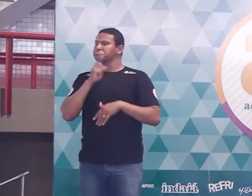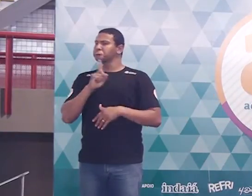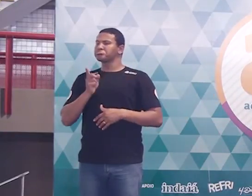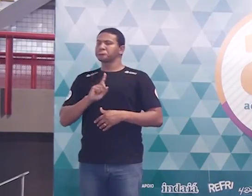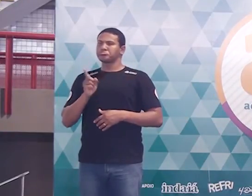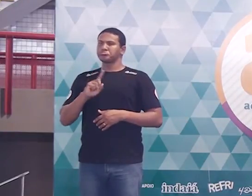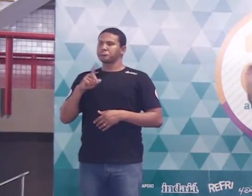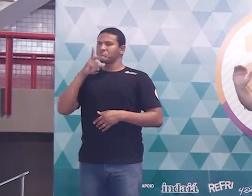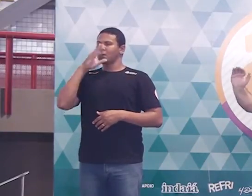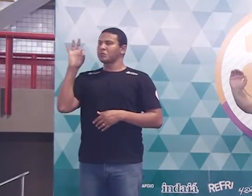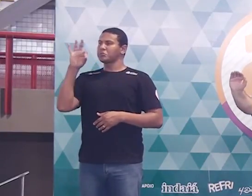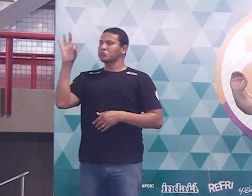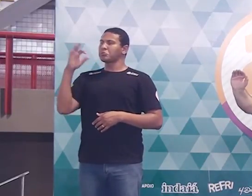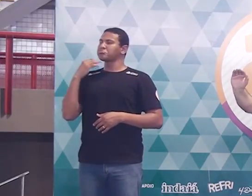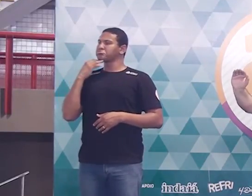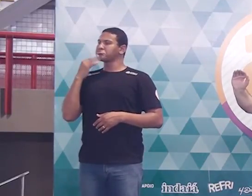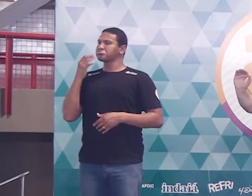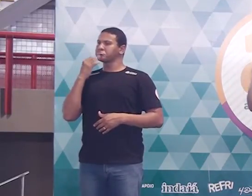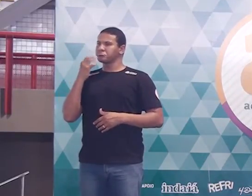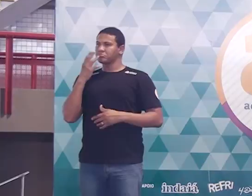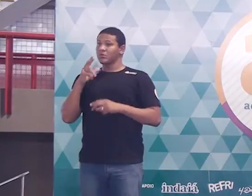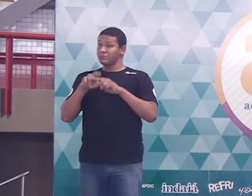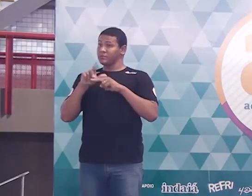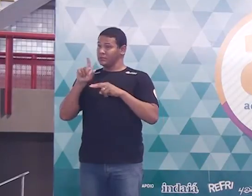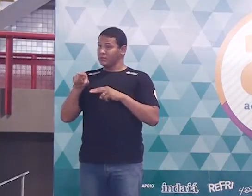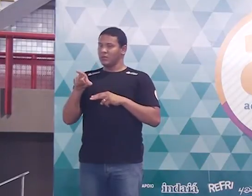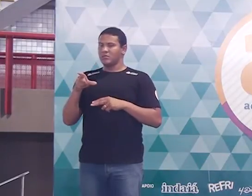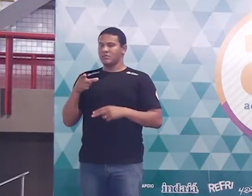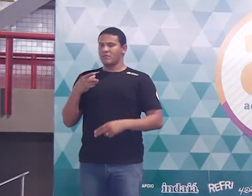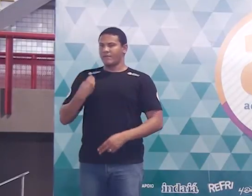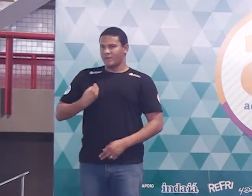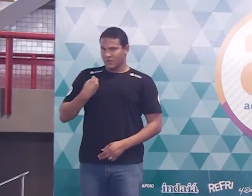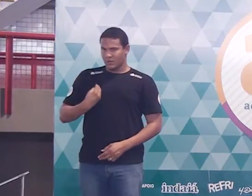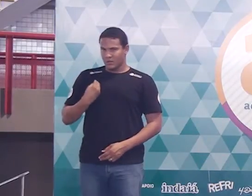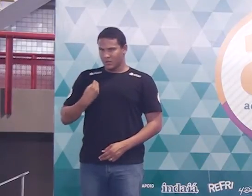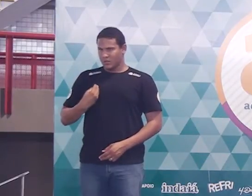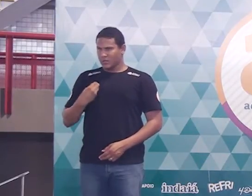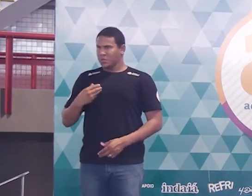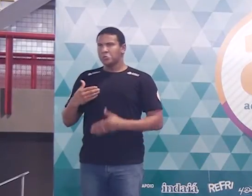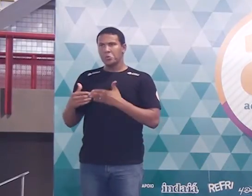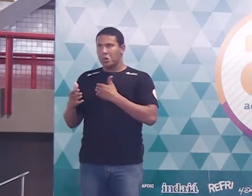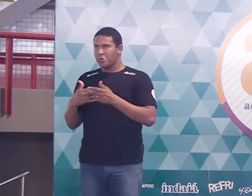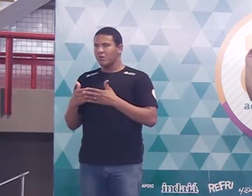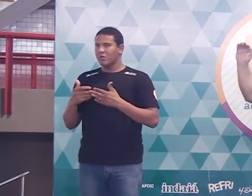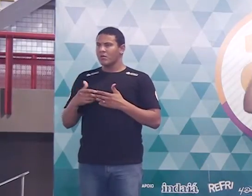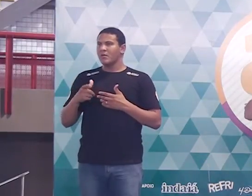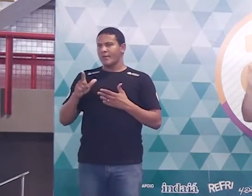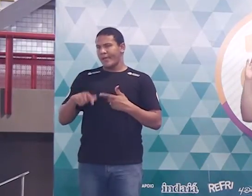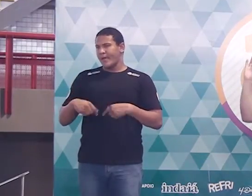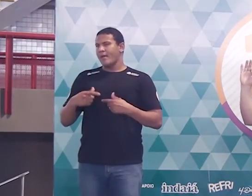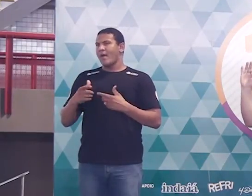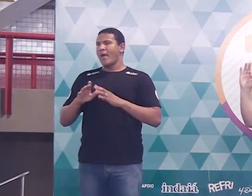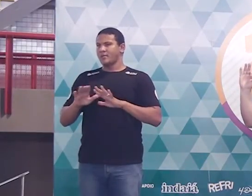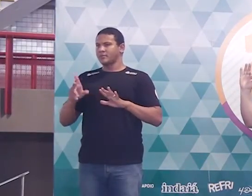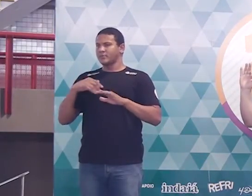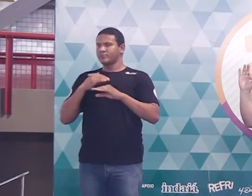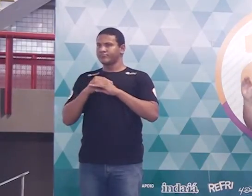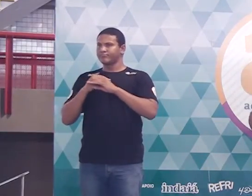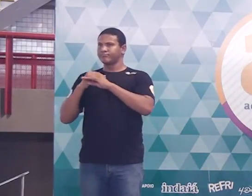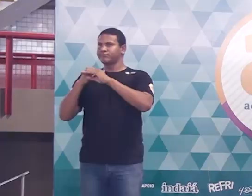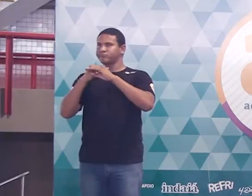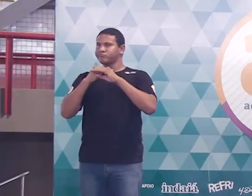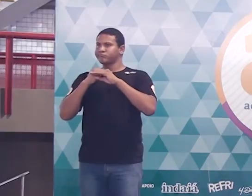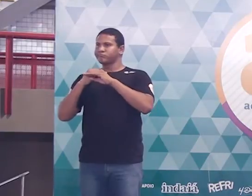as populações de todo ser vivo, ela tende a voltar ao equilíbrio,